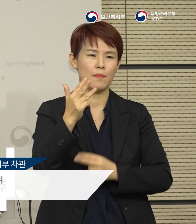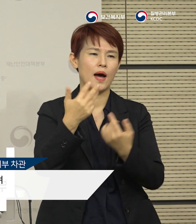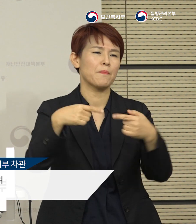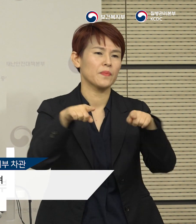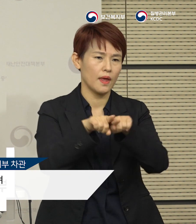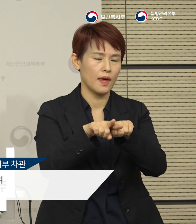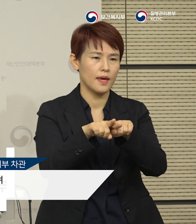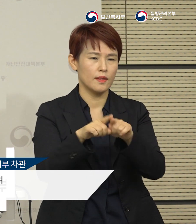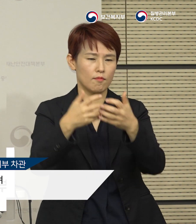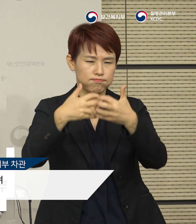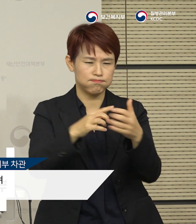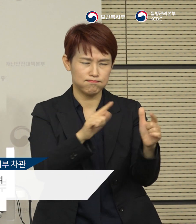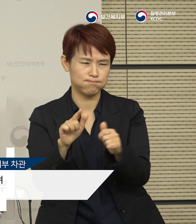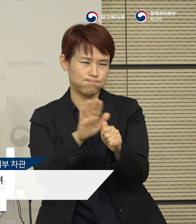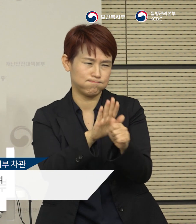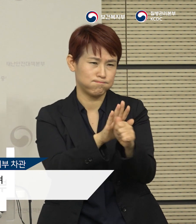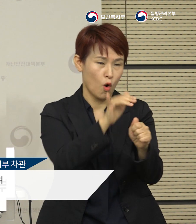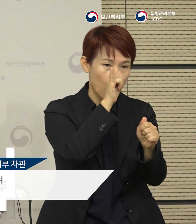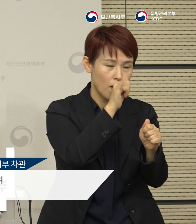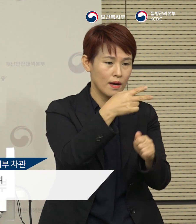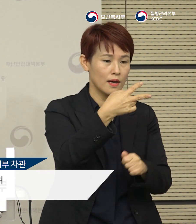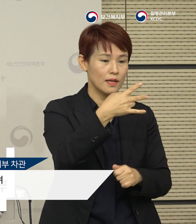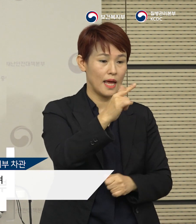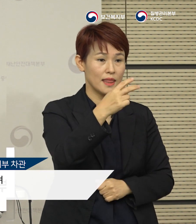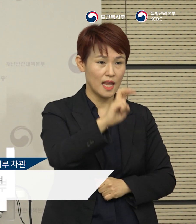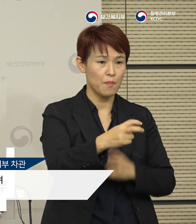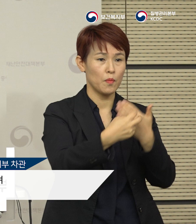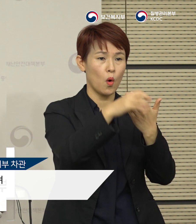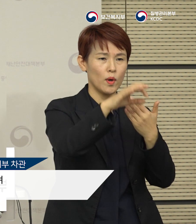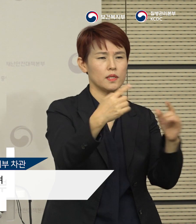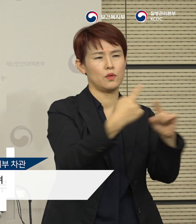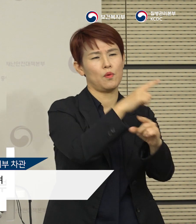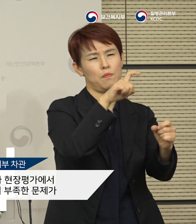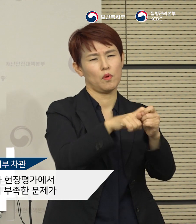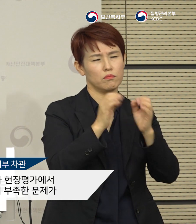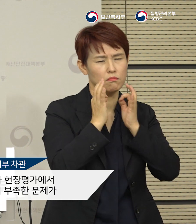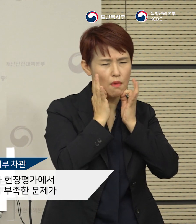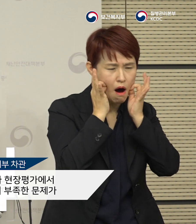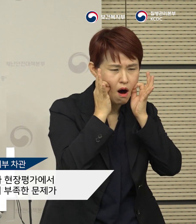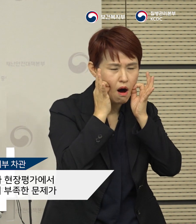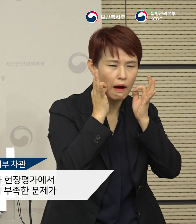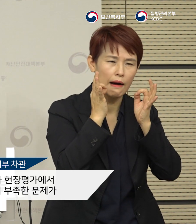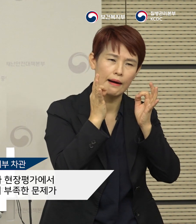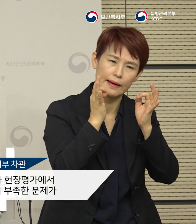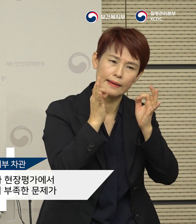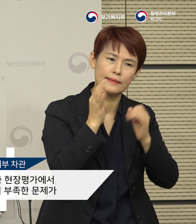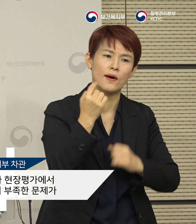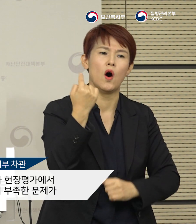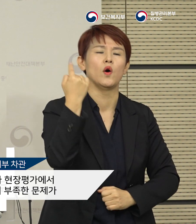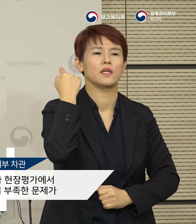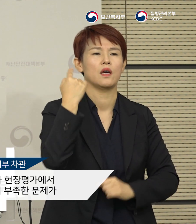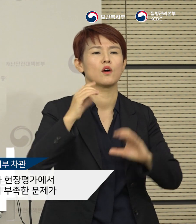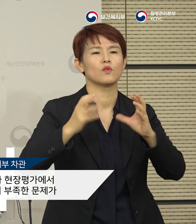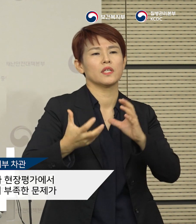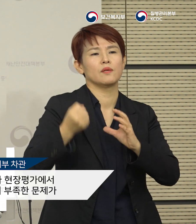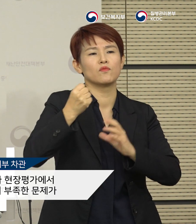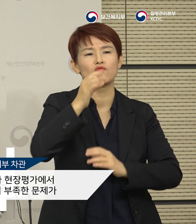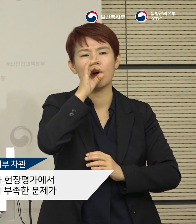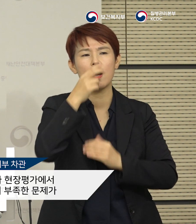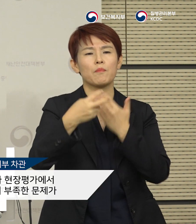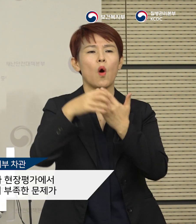등을 투입하여 대남병원에서 치료하기 위하여 노력하였으나 어제 국립중앙의료원